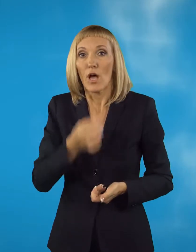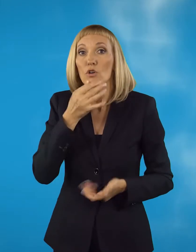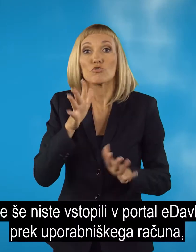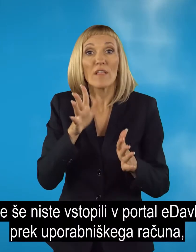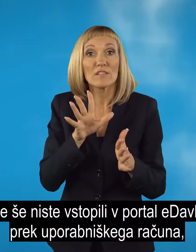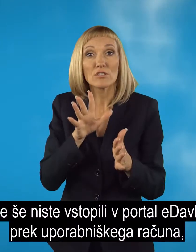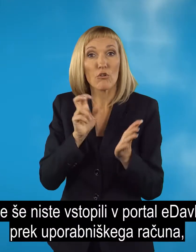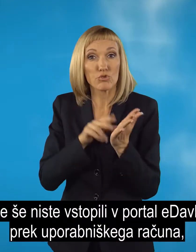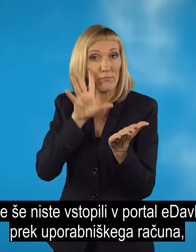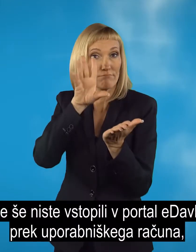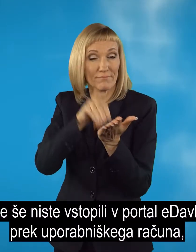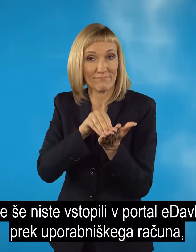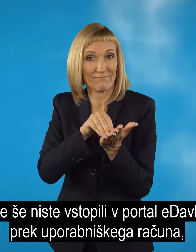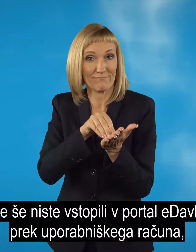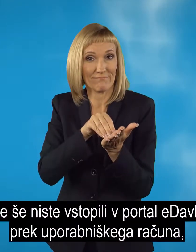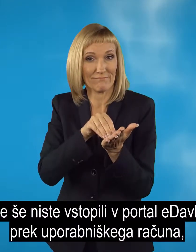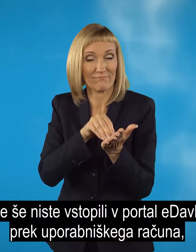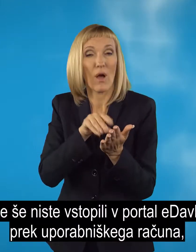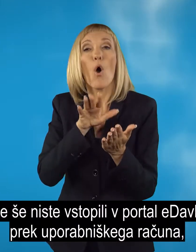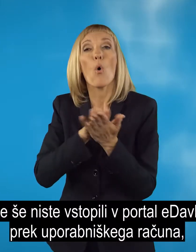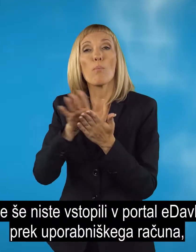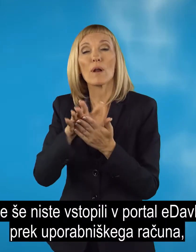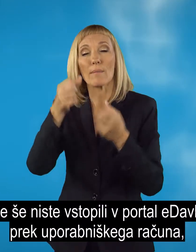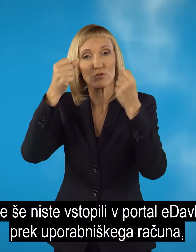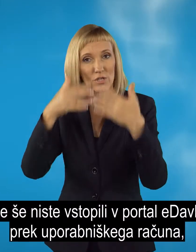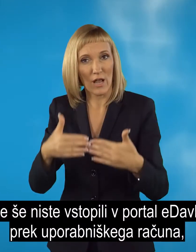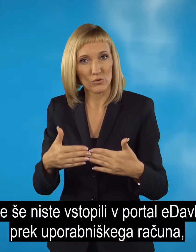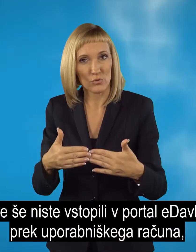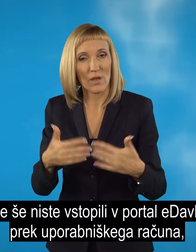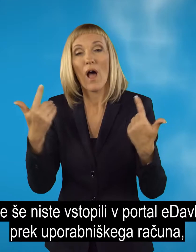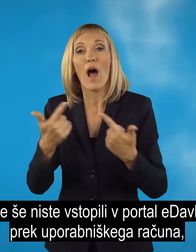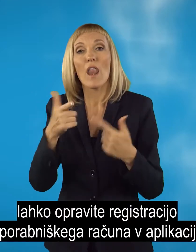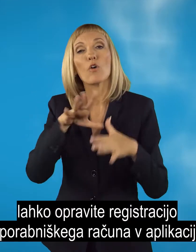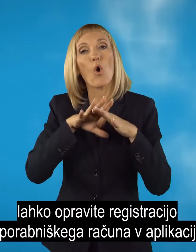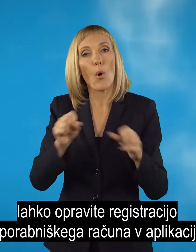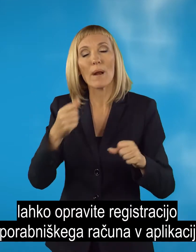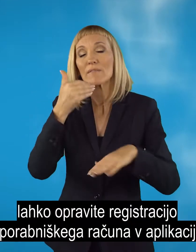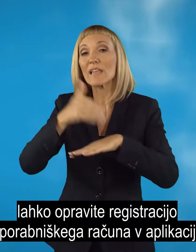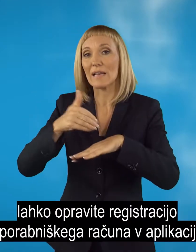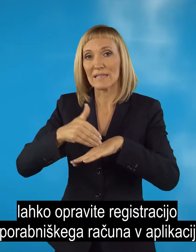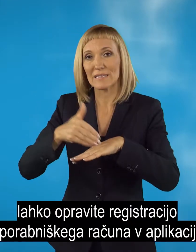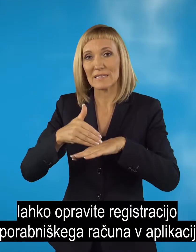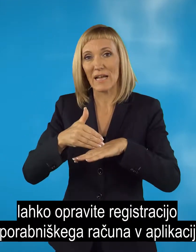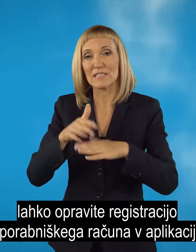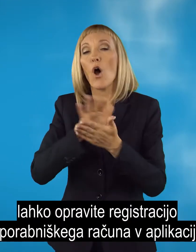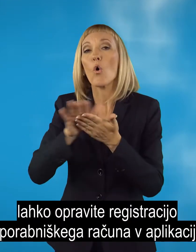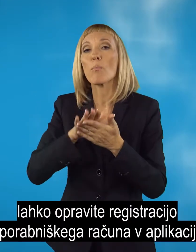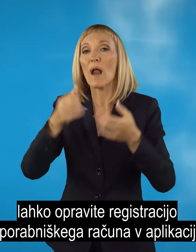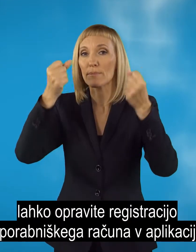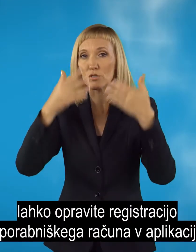Če še niste vstopili v portal e-davki prek uporabniškega računa, lahko opravite registracijo uporabniškega